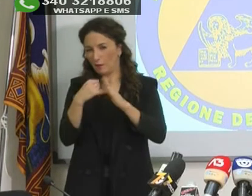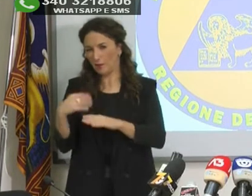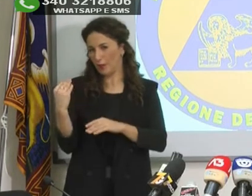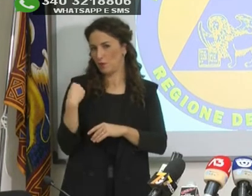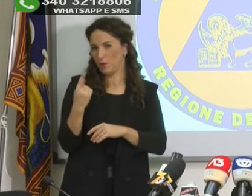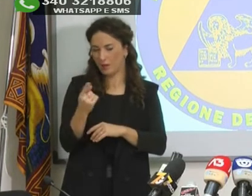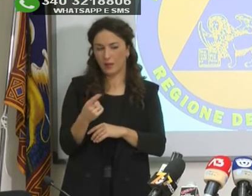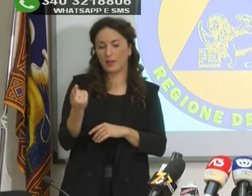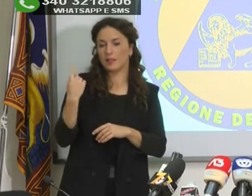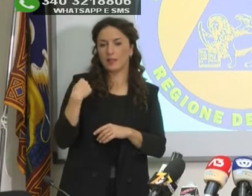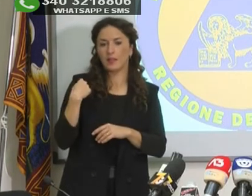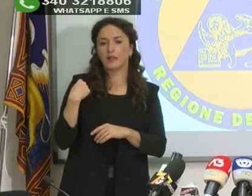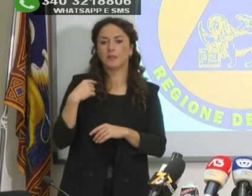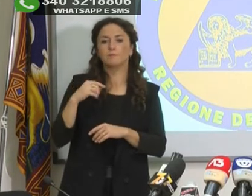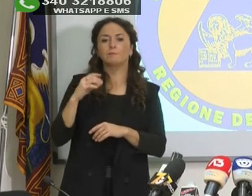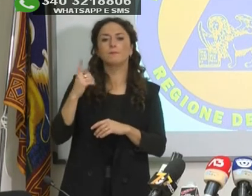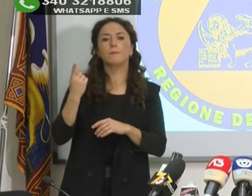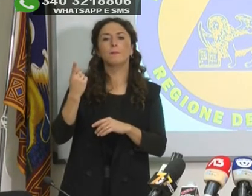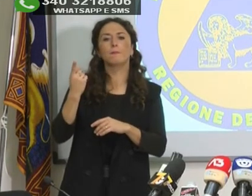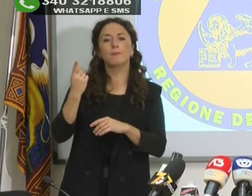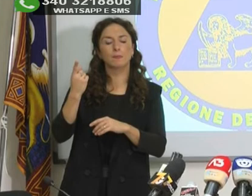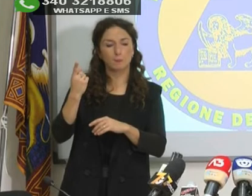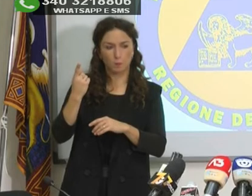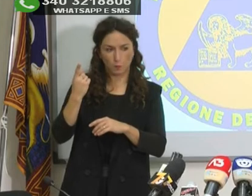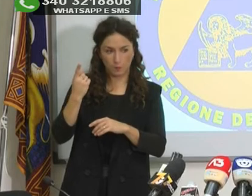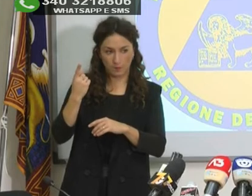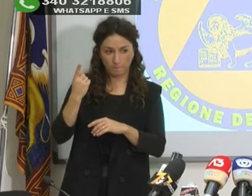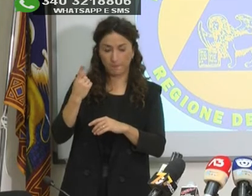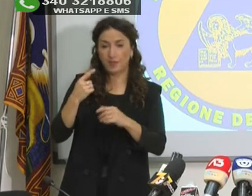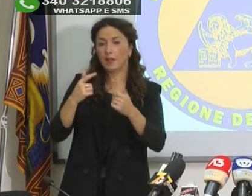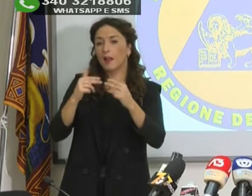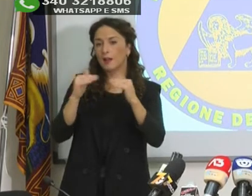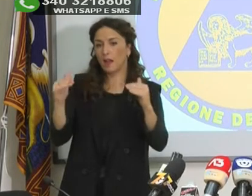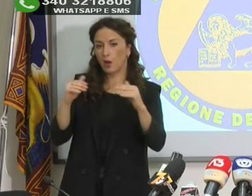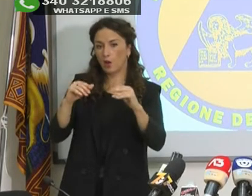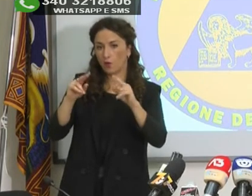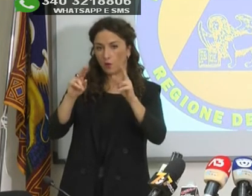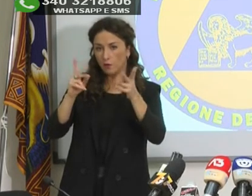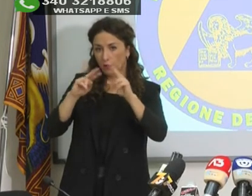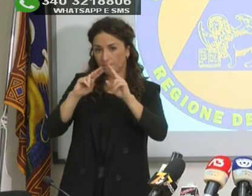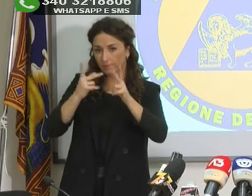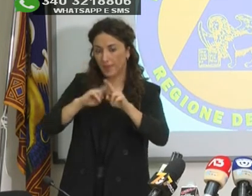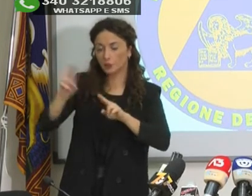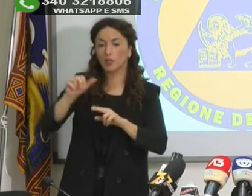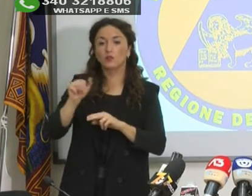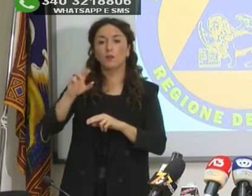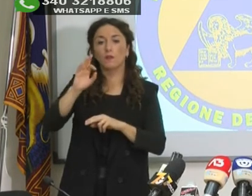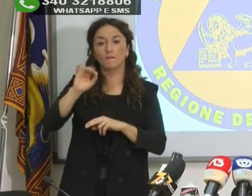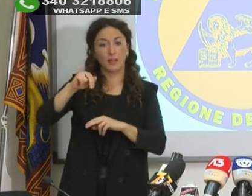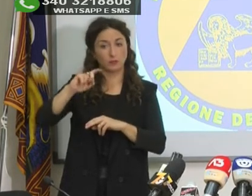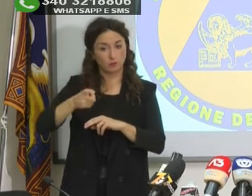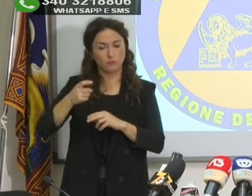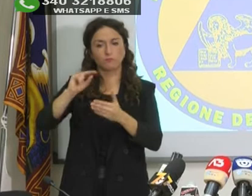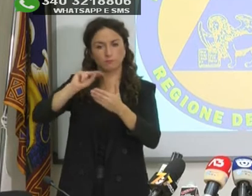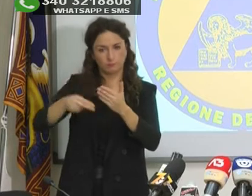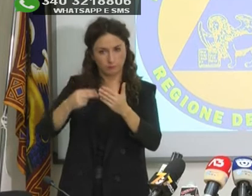Ieri c'è stata la sigla dell'ACN, come diceva il Presidente, su base nazionale, ha firmato solo la FIMG, quindi oggi hanno firmato